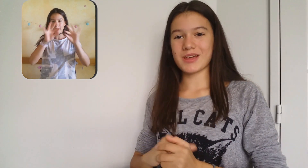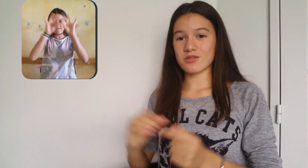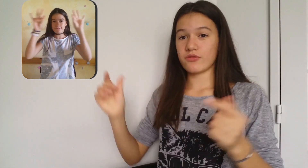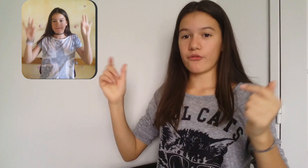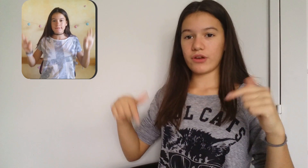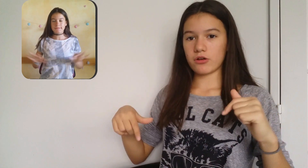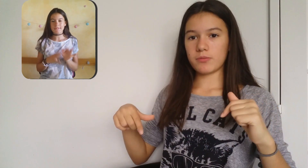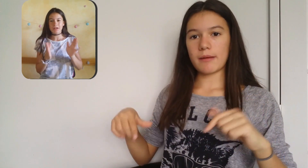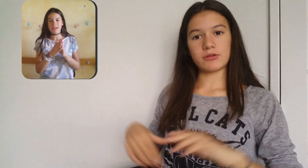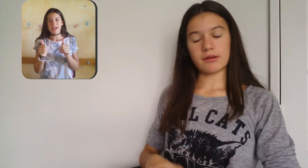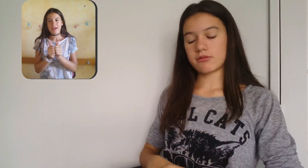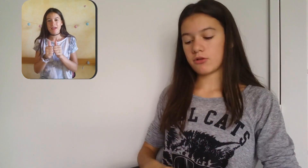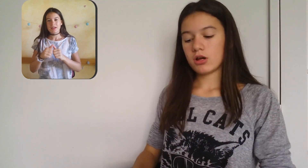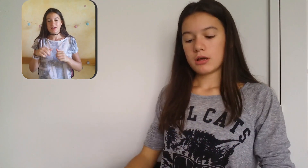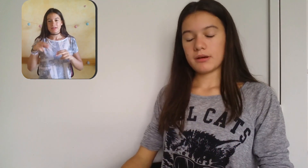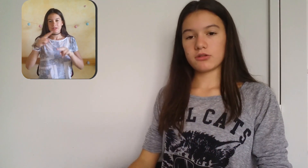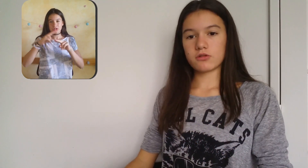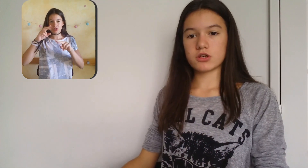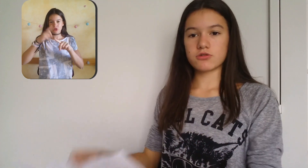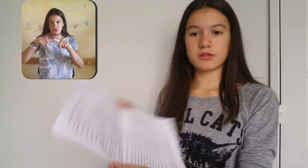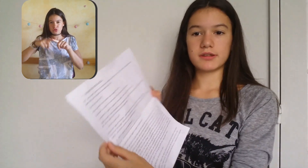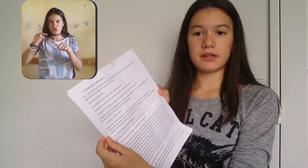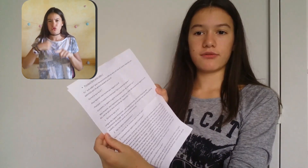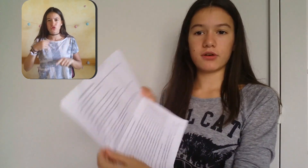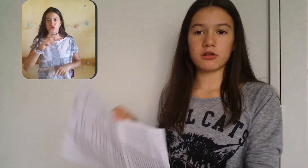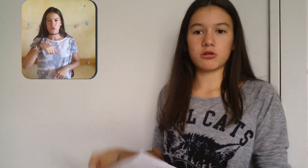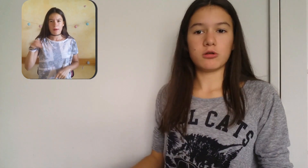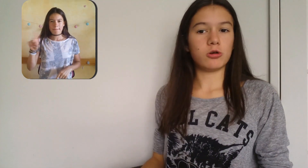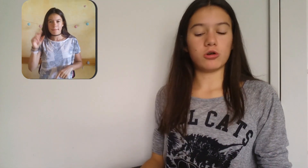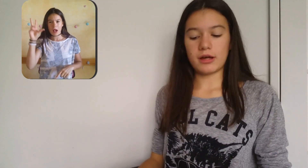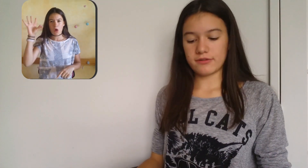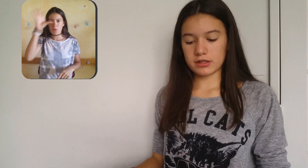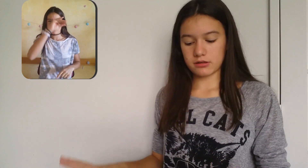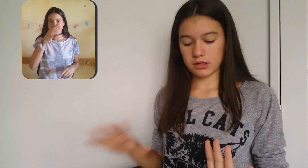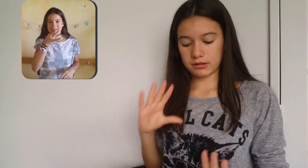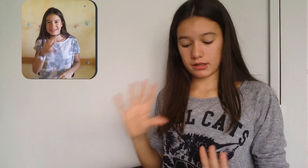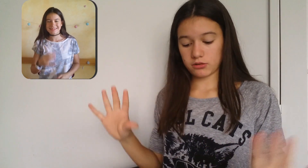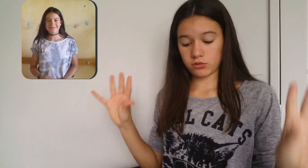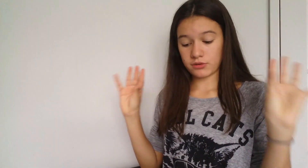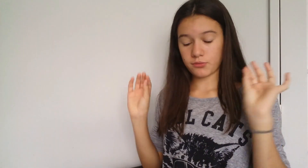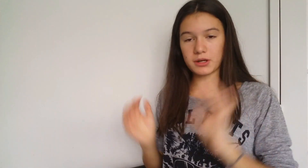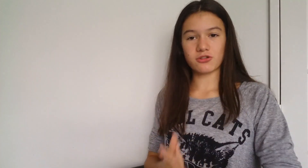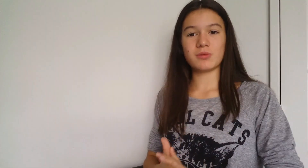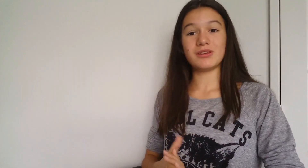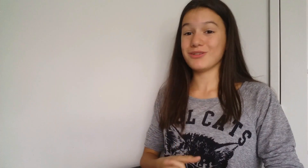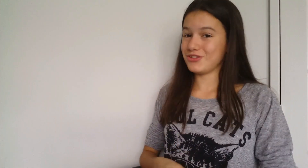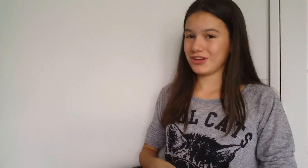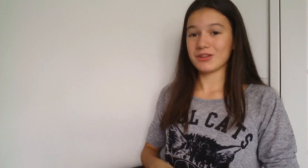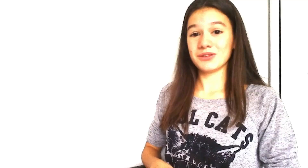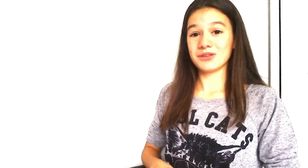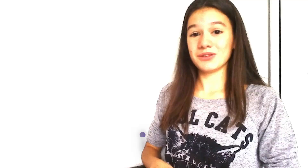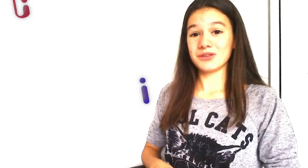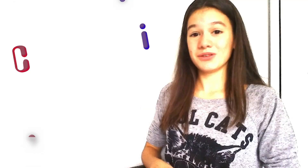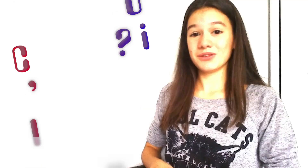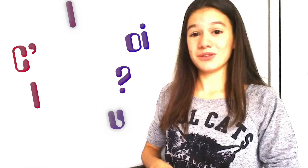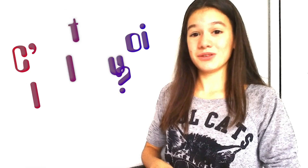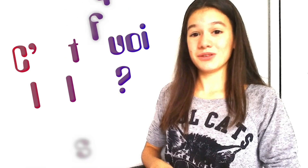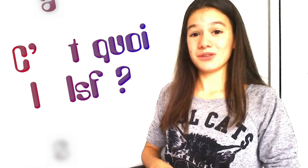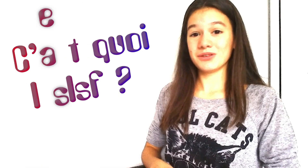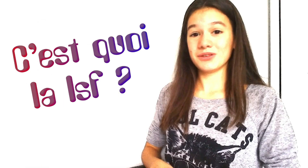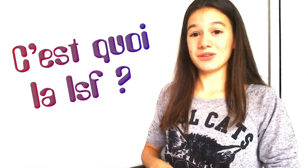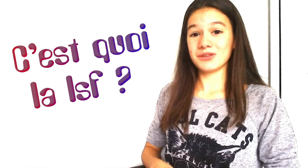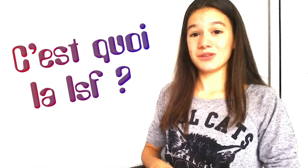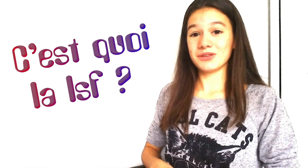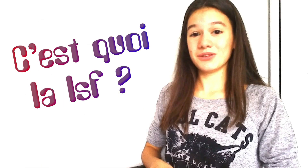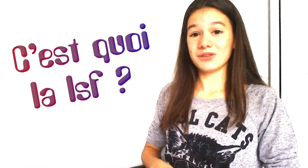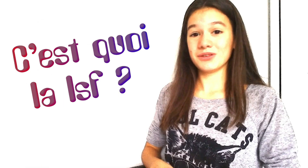Désolée si je regarde souvent vers le bas, mais tout simplement parce que j'ai juste ici des feuilles avec certains trucs qu'il ne faut pas que j'oublie de dire.